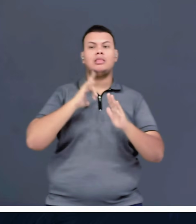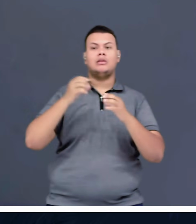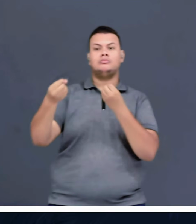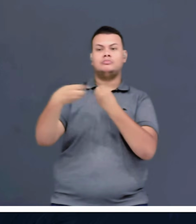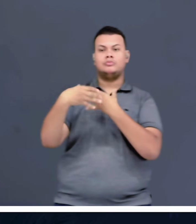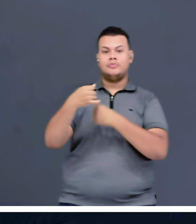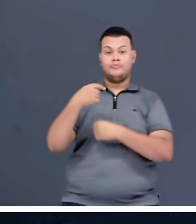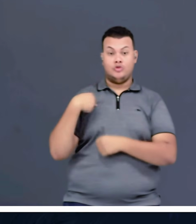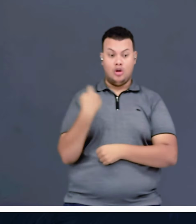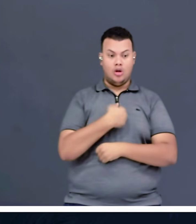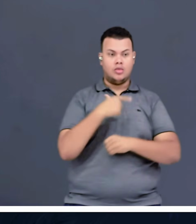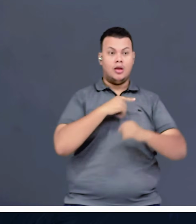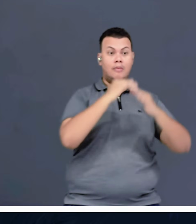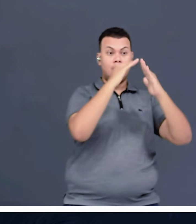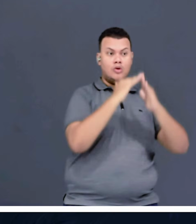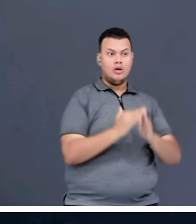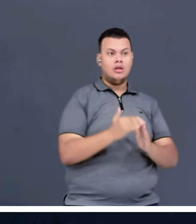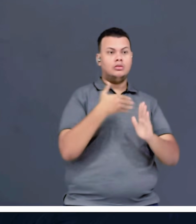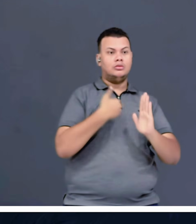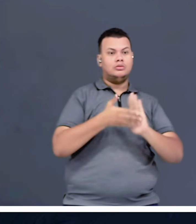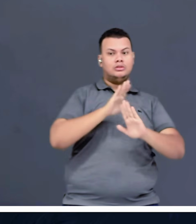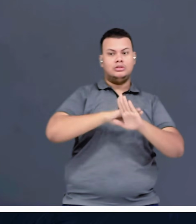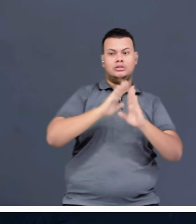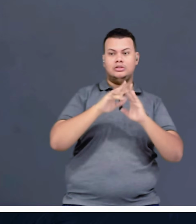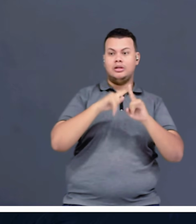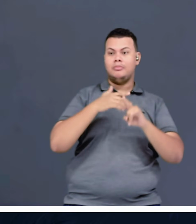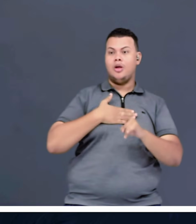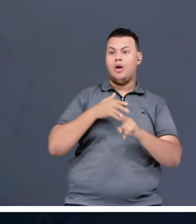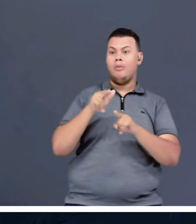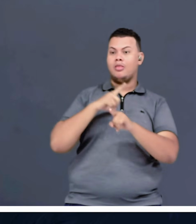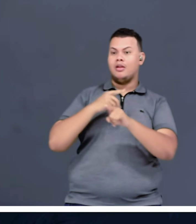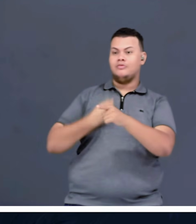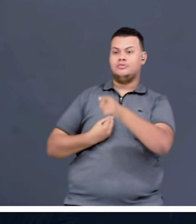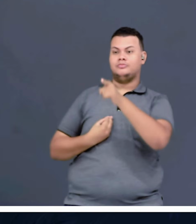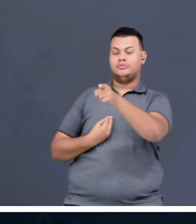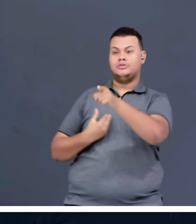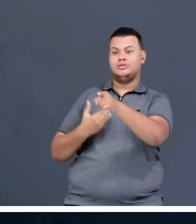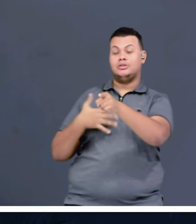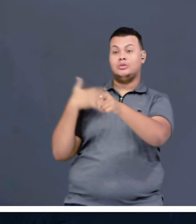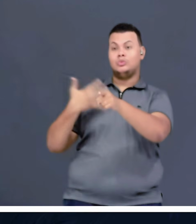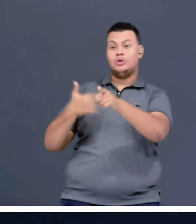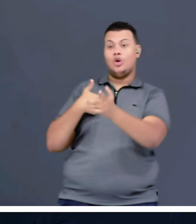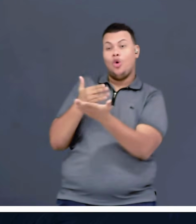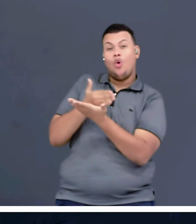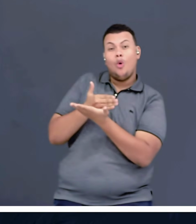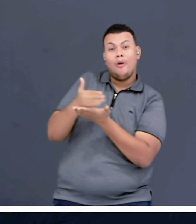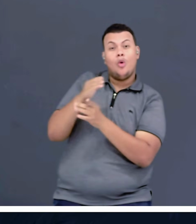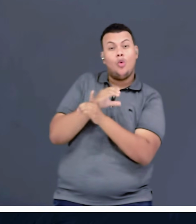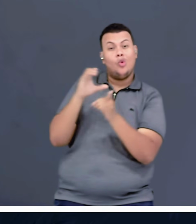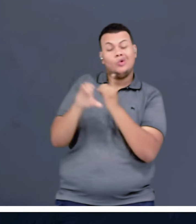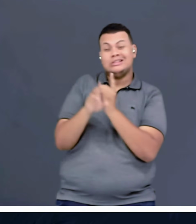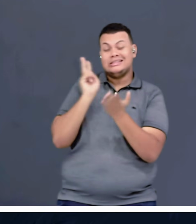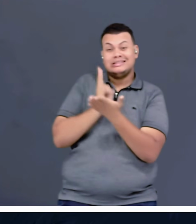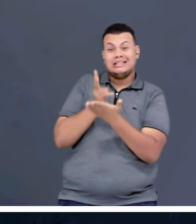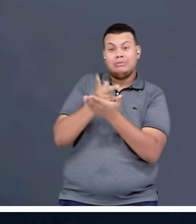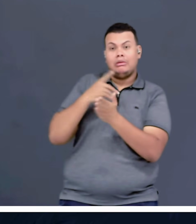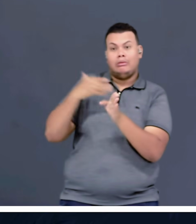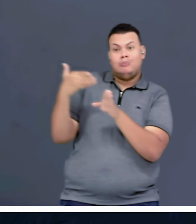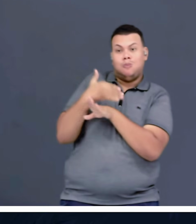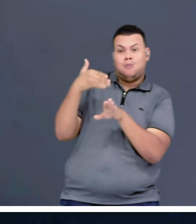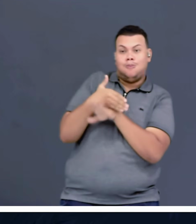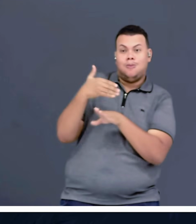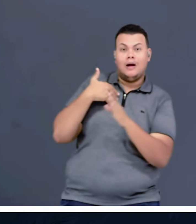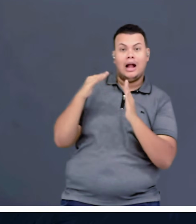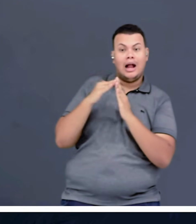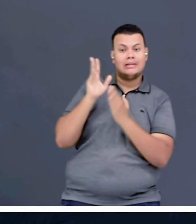gente morava atrás da igreja, meu irmão mais velho está ali. E era impressionante. Antes de começar o culto, sempre chegava alguém lá em casa,